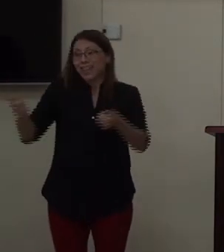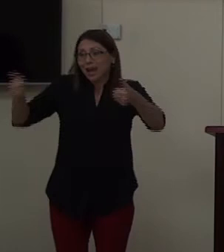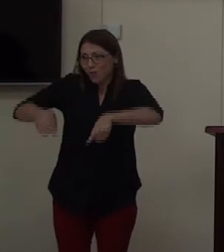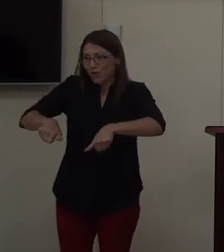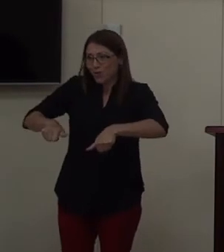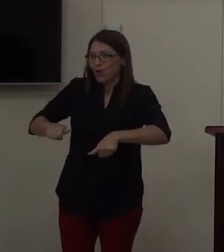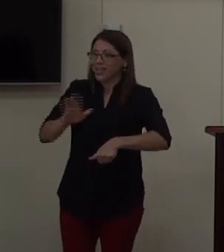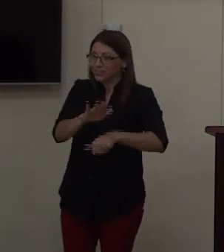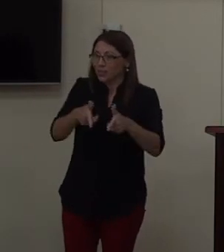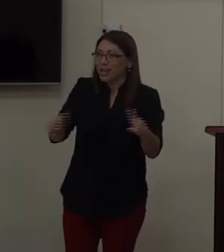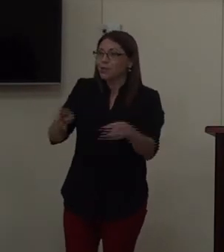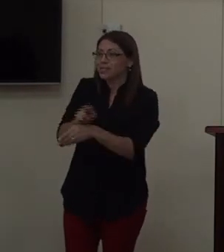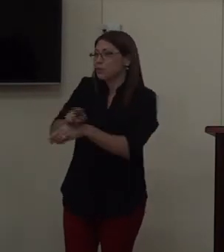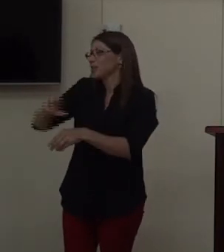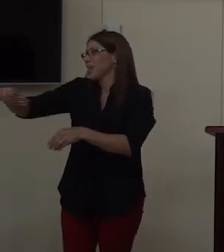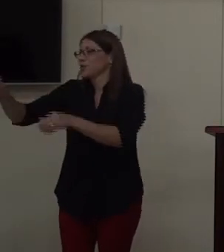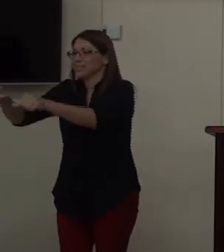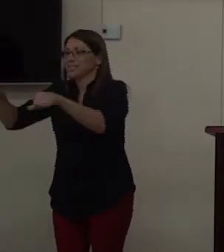complejo. Pero,